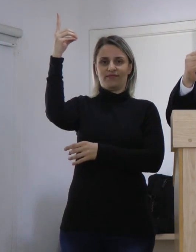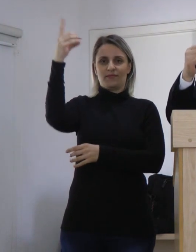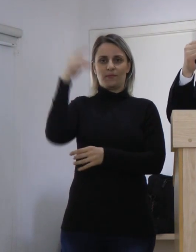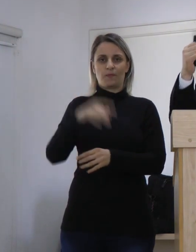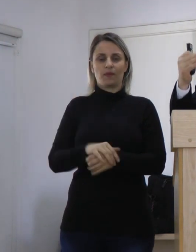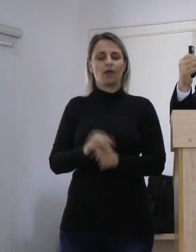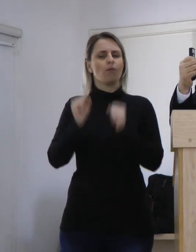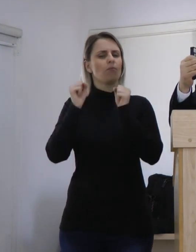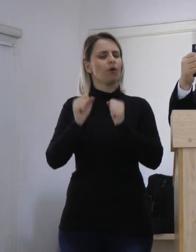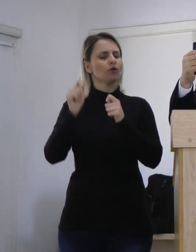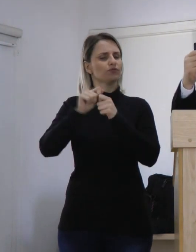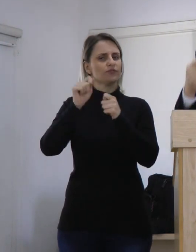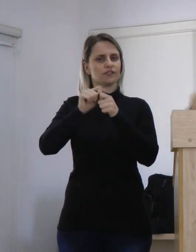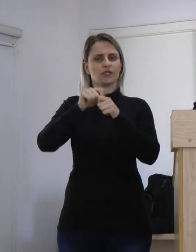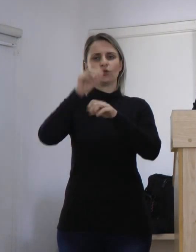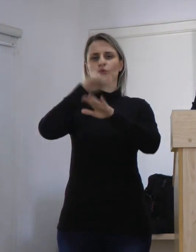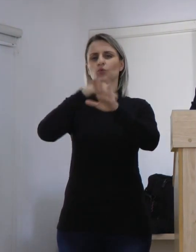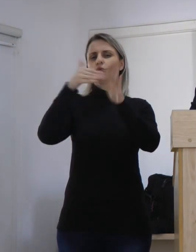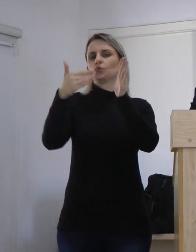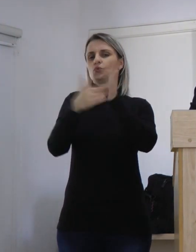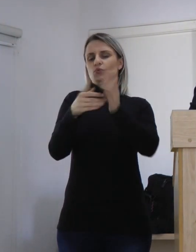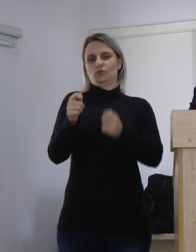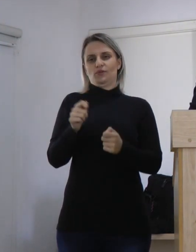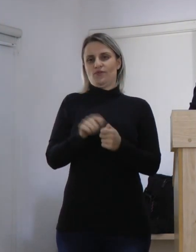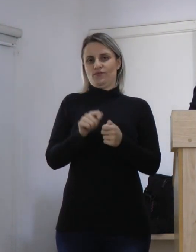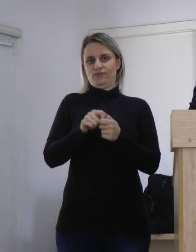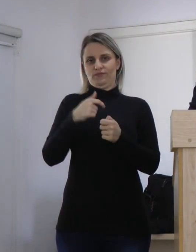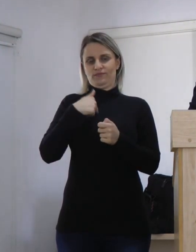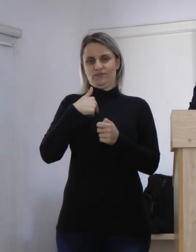que eu faço e muito mais, se o quiserdes.